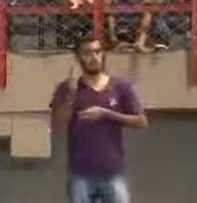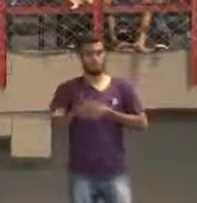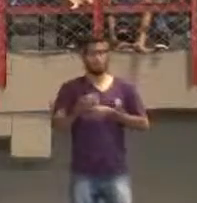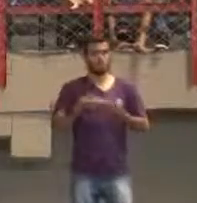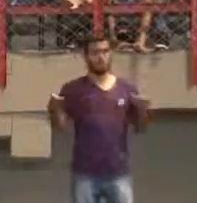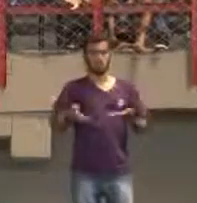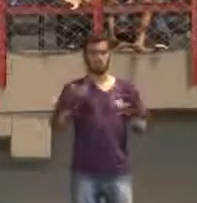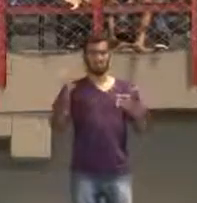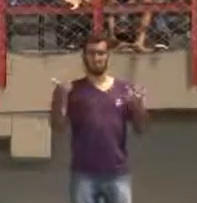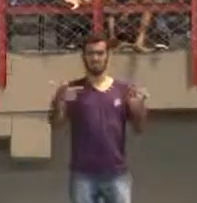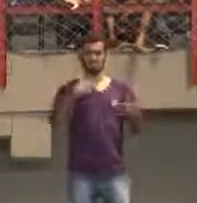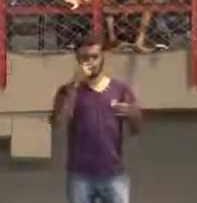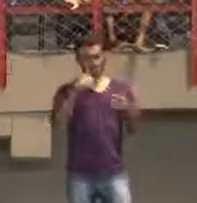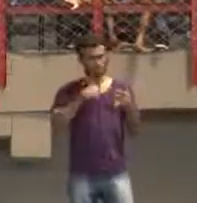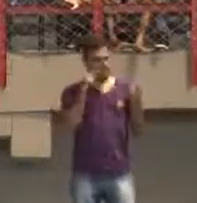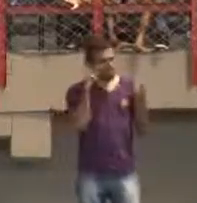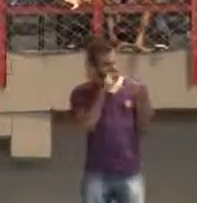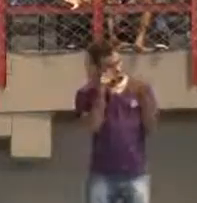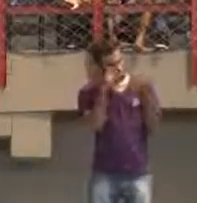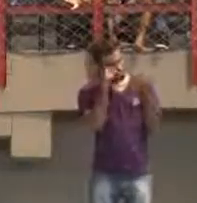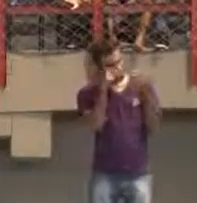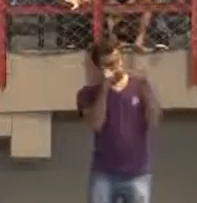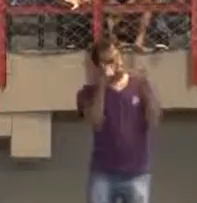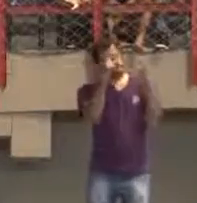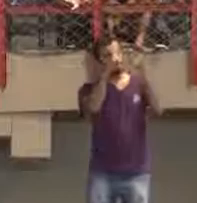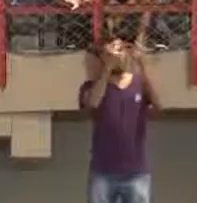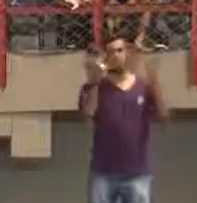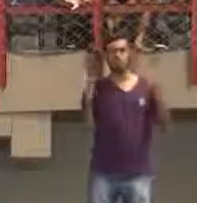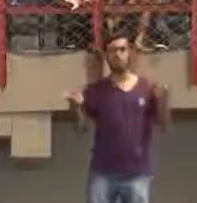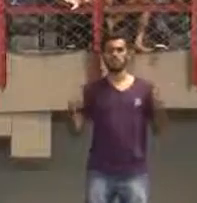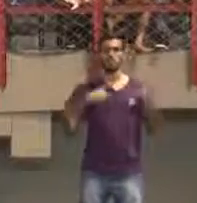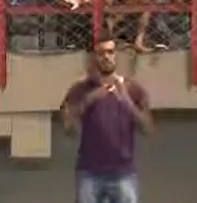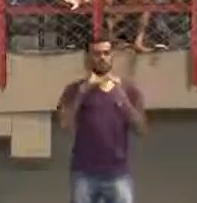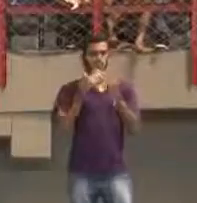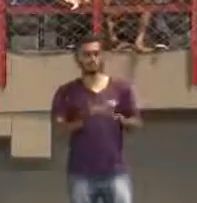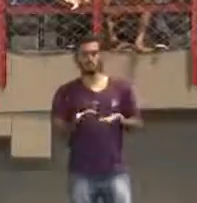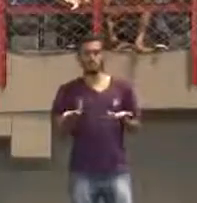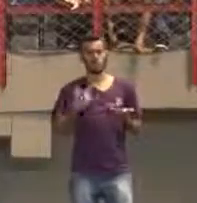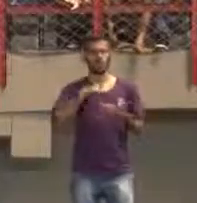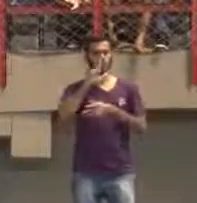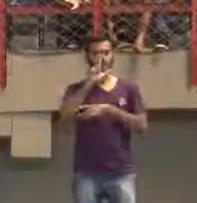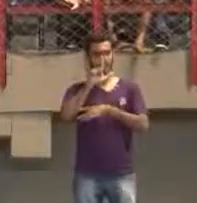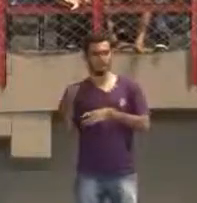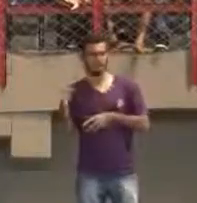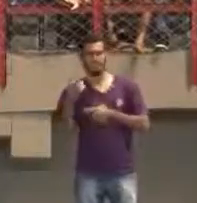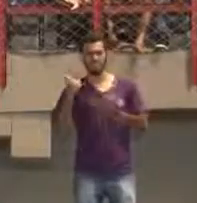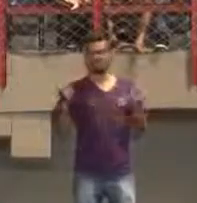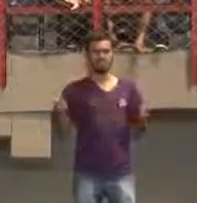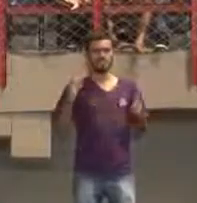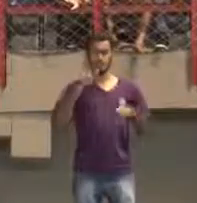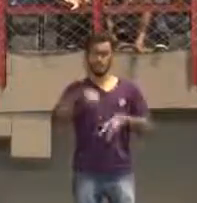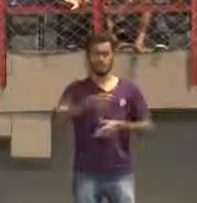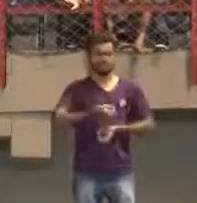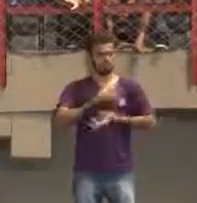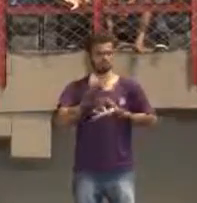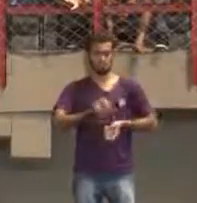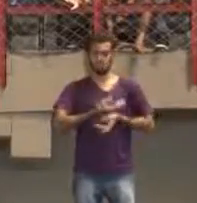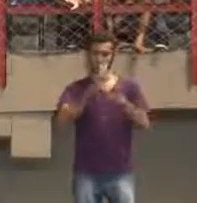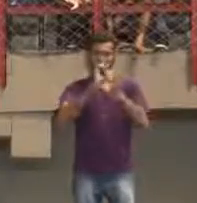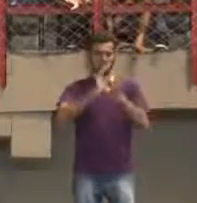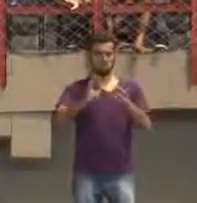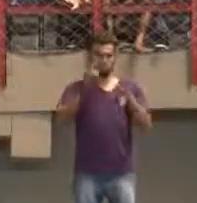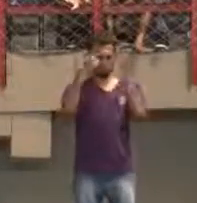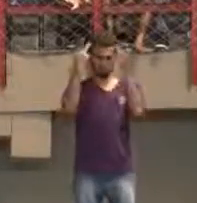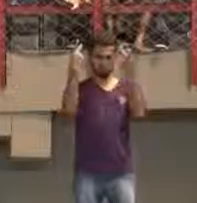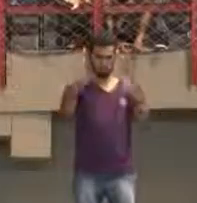tem mais rima não tem mais métrica não tem mais escola literário tem mais nada é a poesia completamente livre tá bom